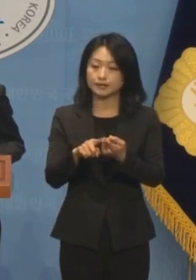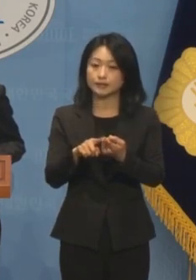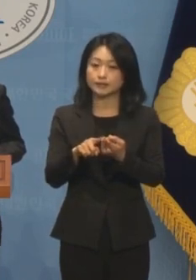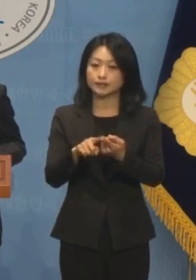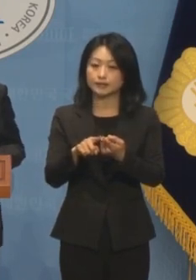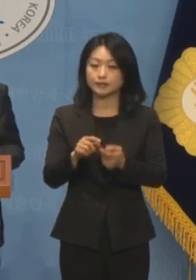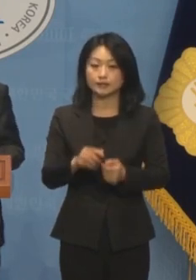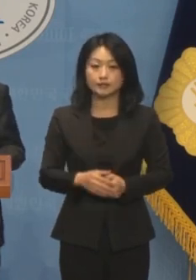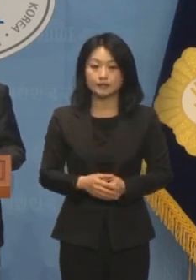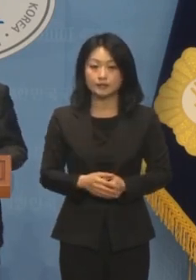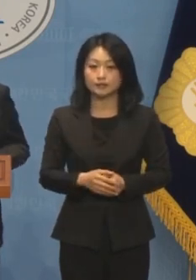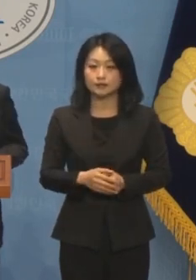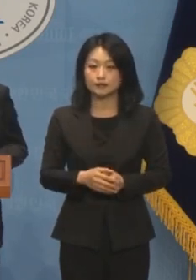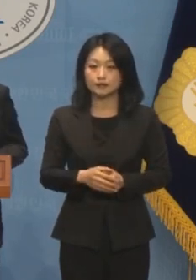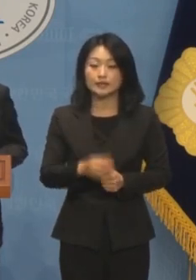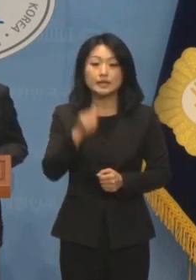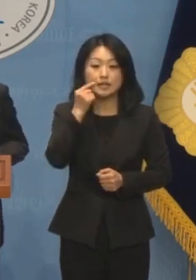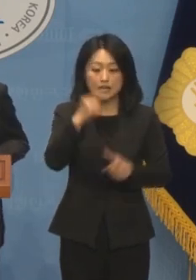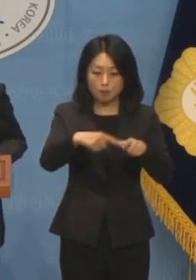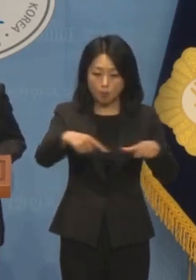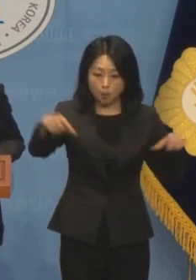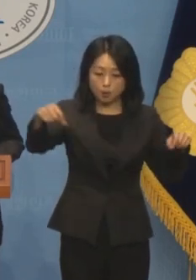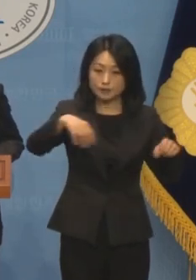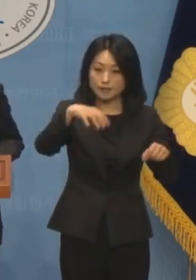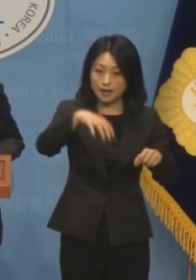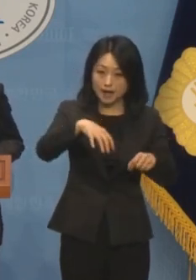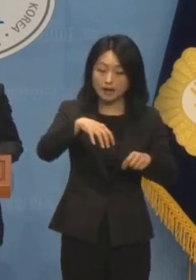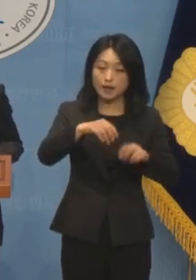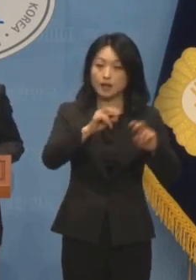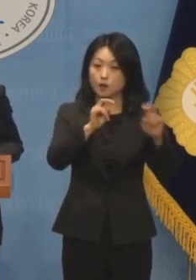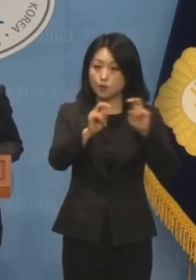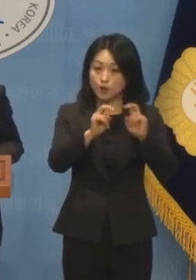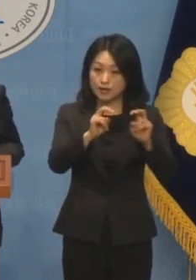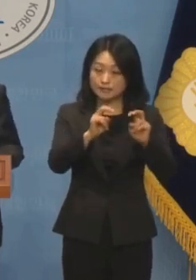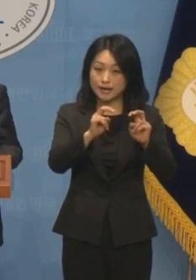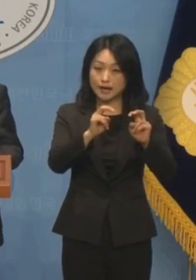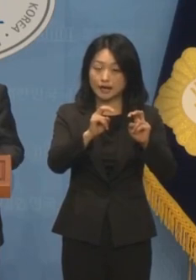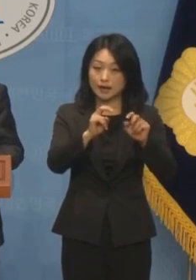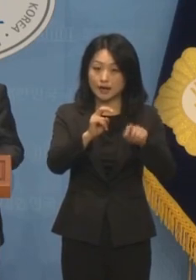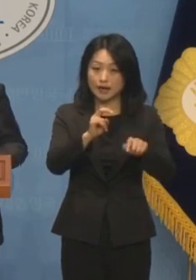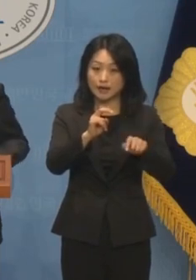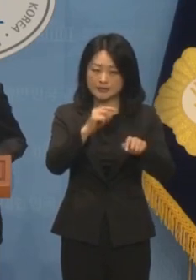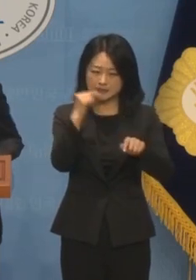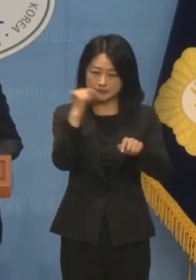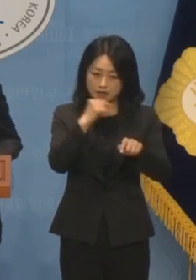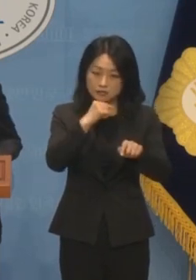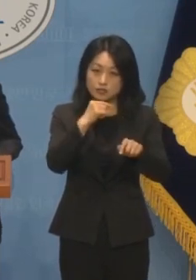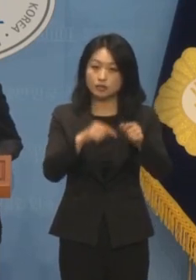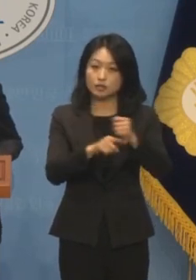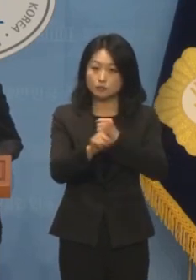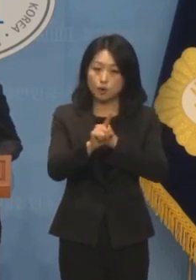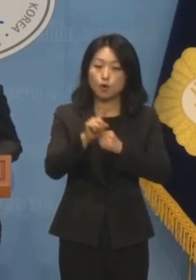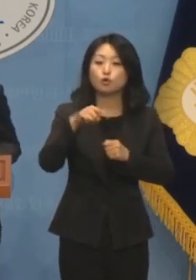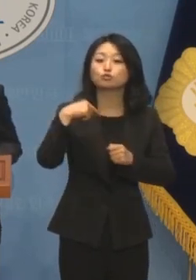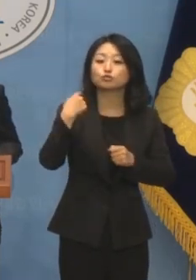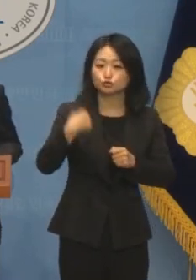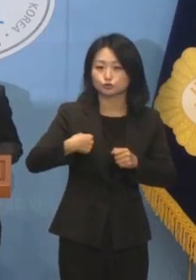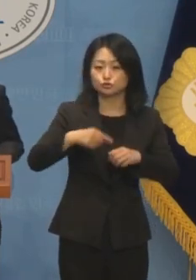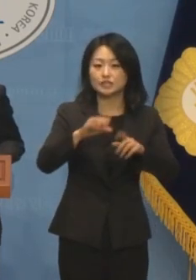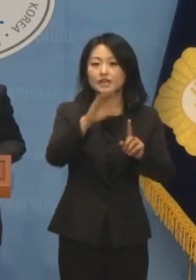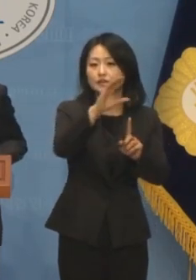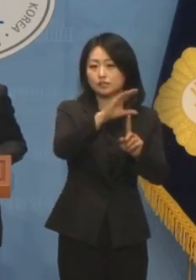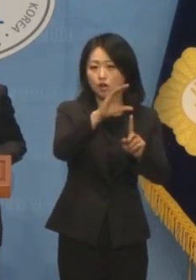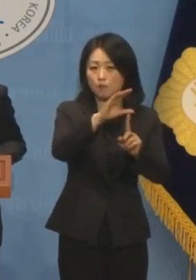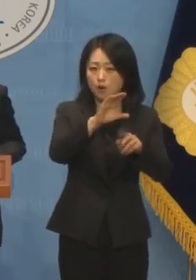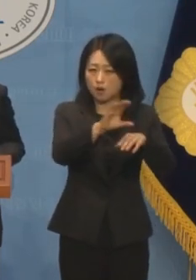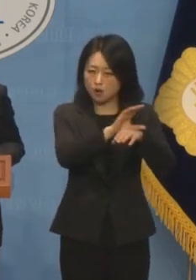적성국의 기업들에게 요구할 만한 과도한 조치를 요구하는 배경에는 중국이 해킹